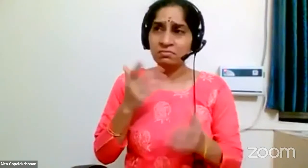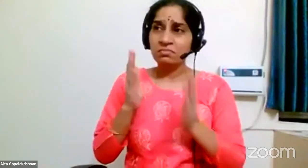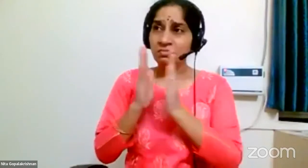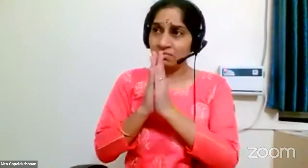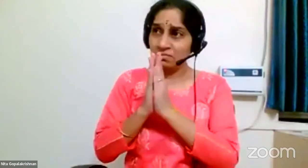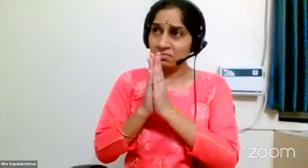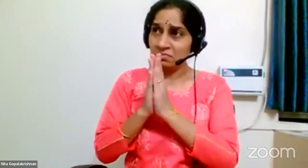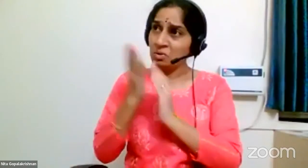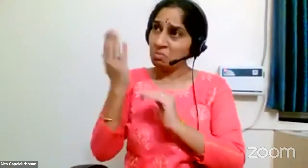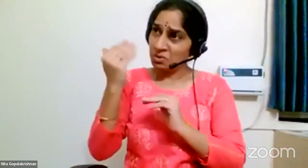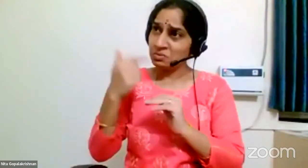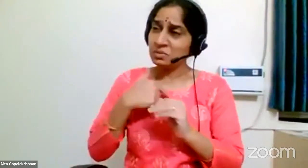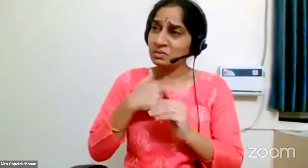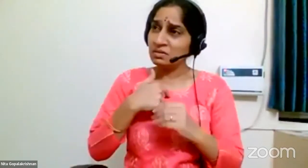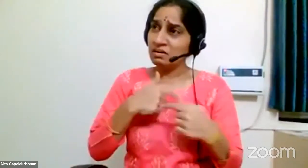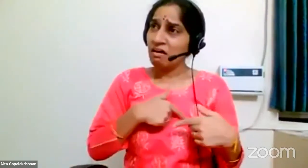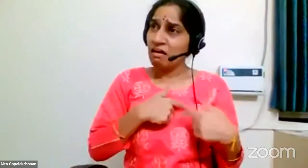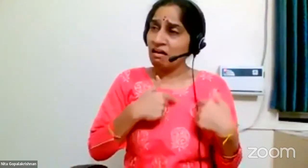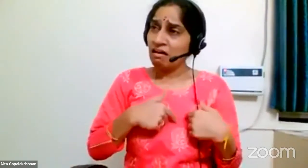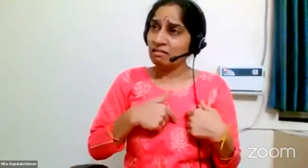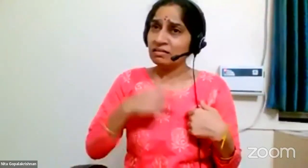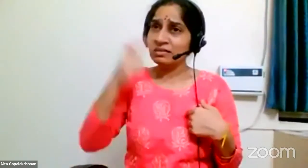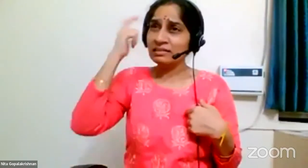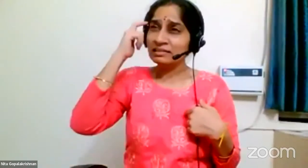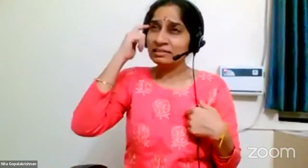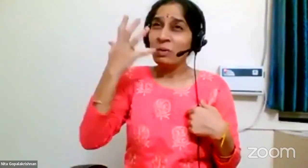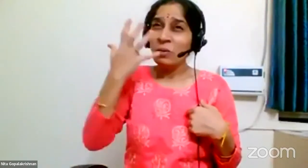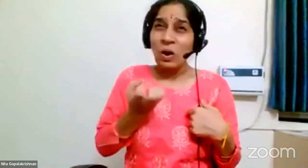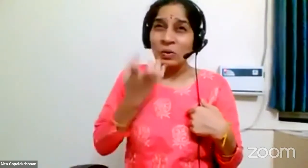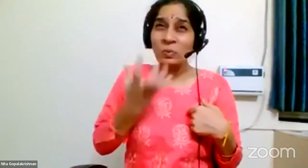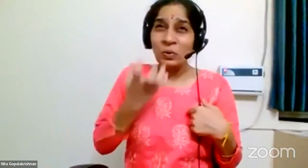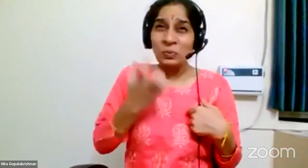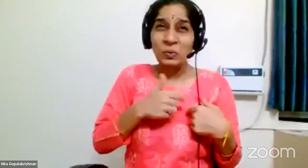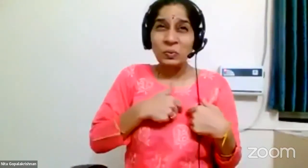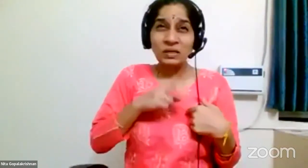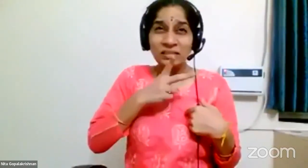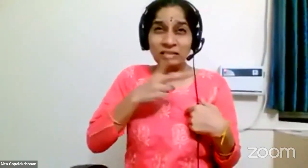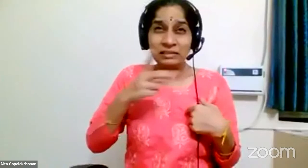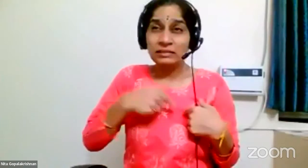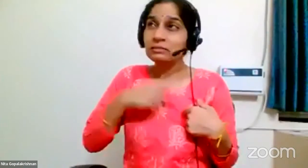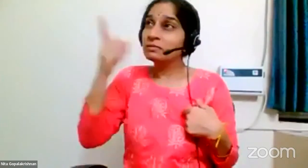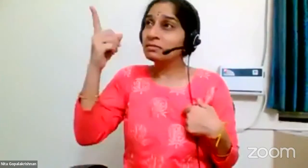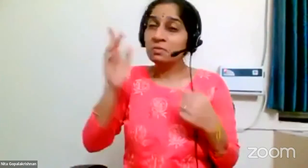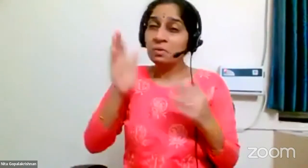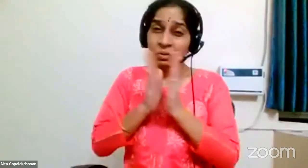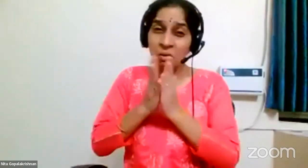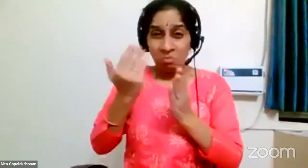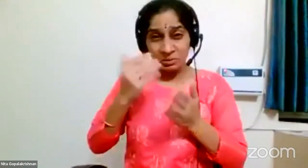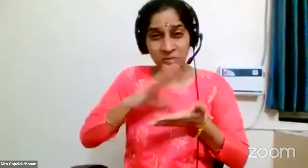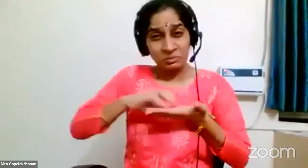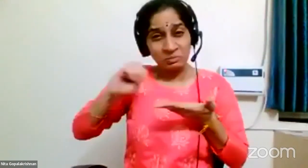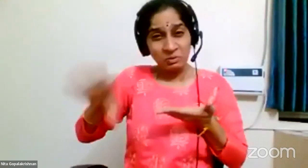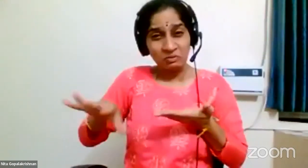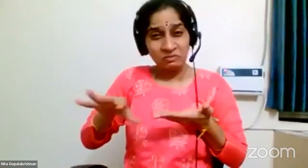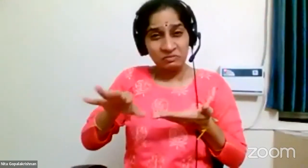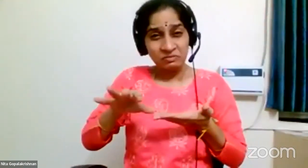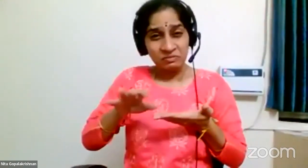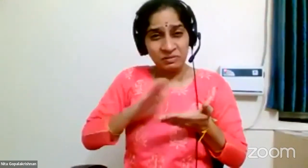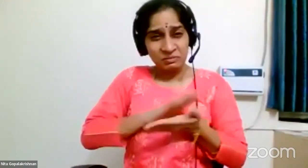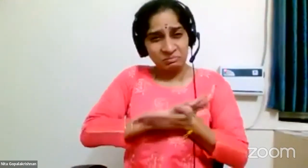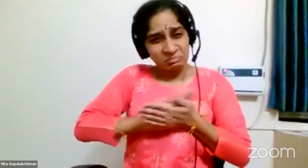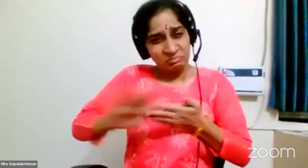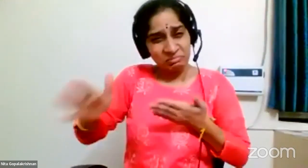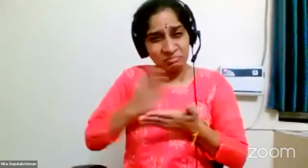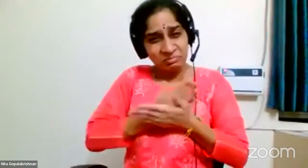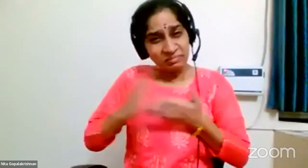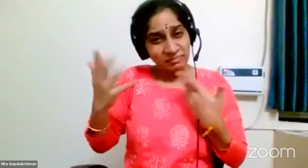खत्म कर देते हैं, फिर तो भगवान का इच्छाओं पे कंट्रोल है। जो हमारे मन में इच्छाएं आती हैं जाती हैं,